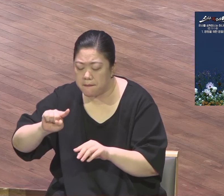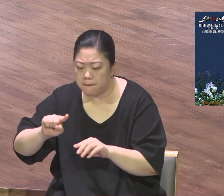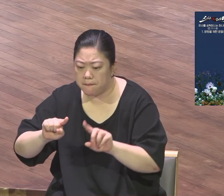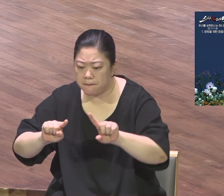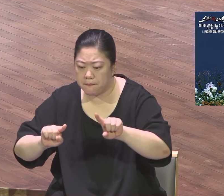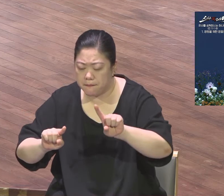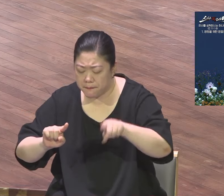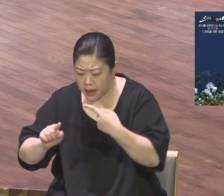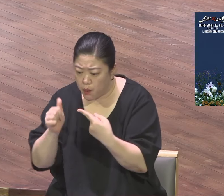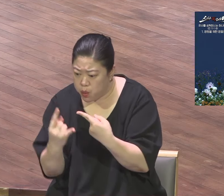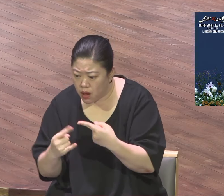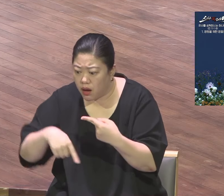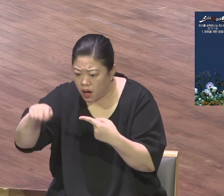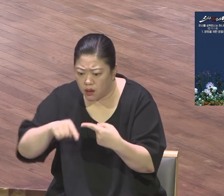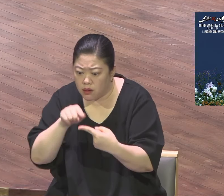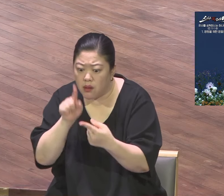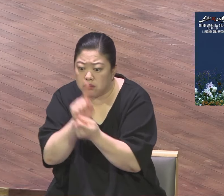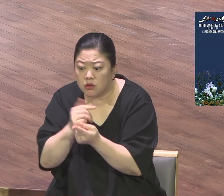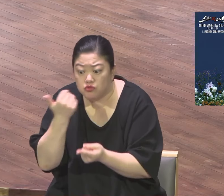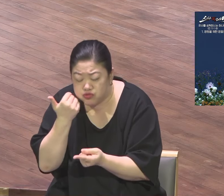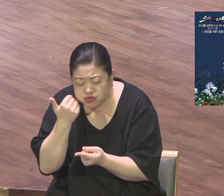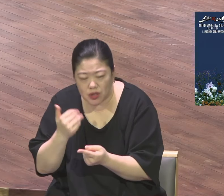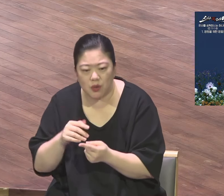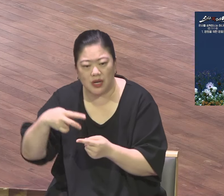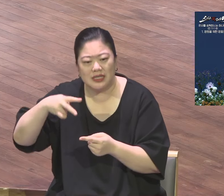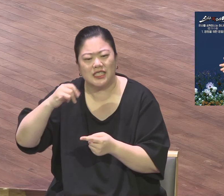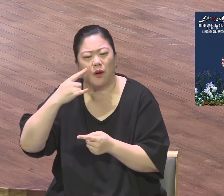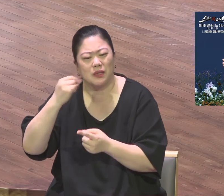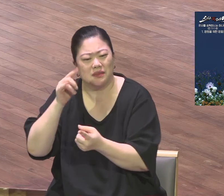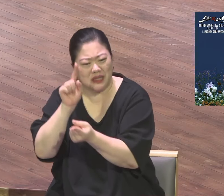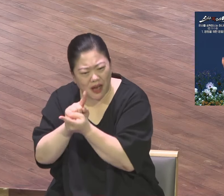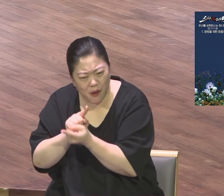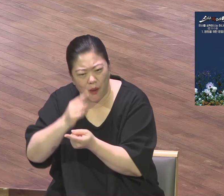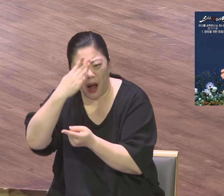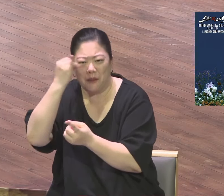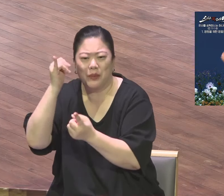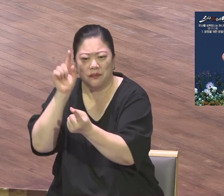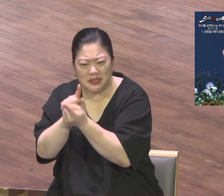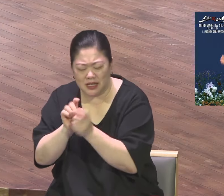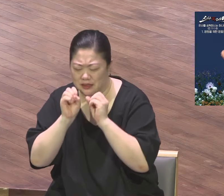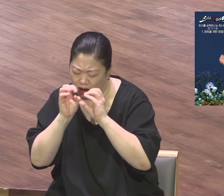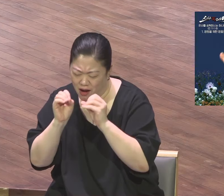오 목사님 중심으로 쫙 가니까 목사가 가니까 영접식이고